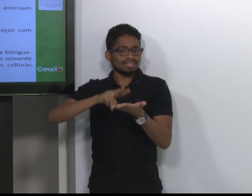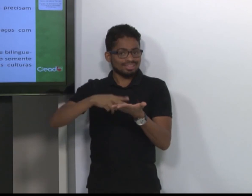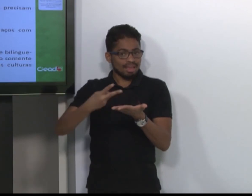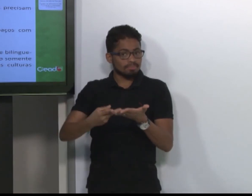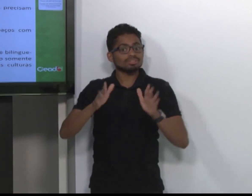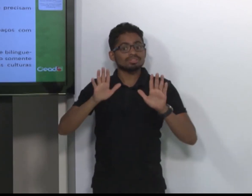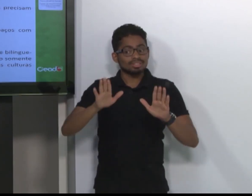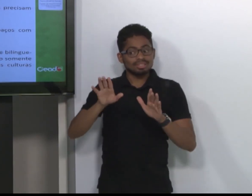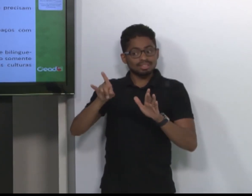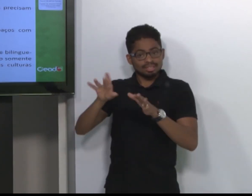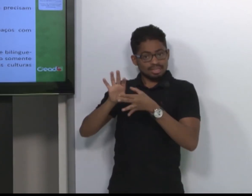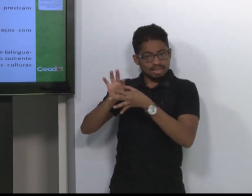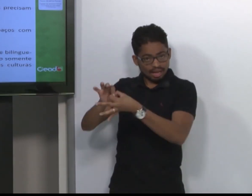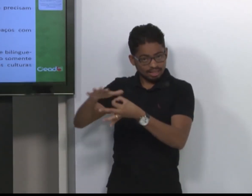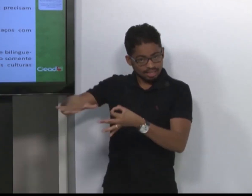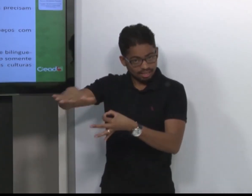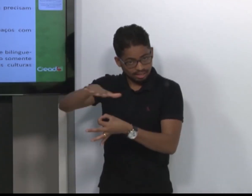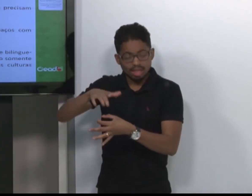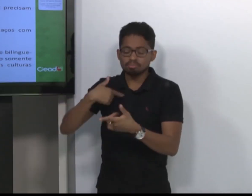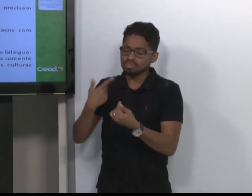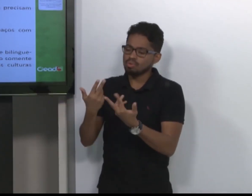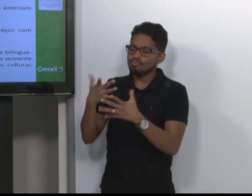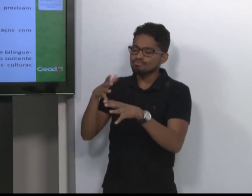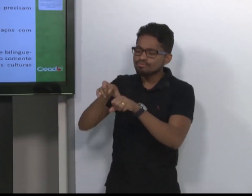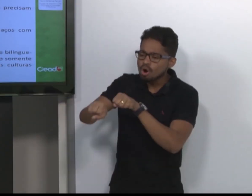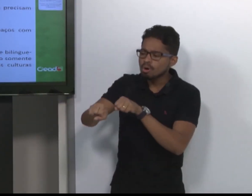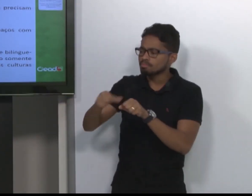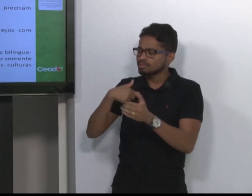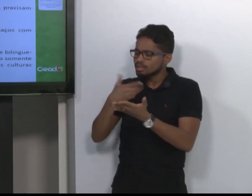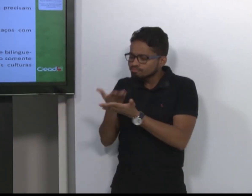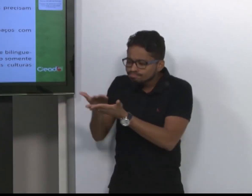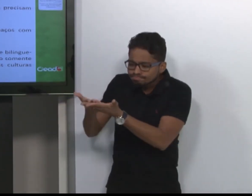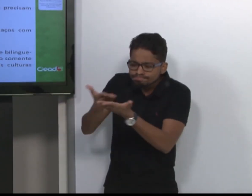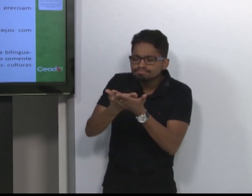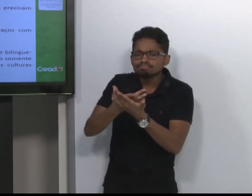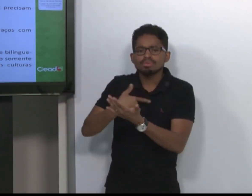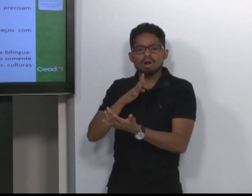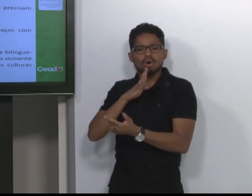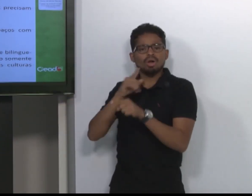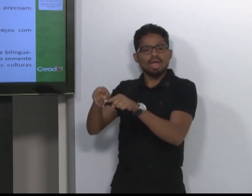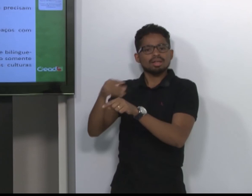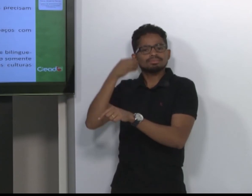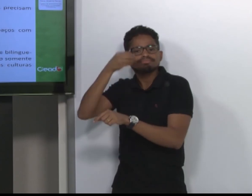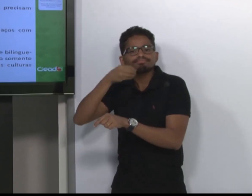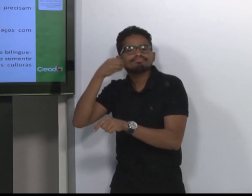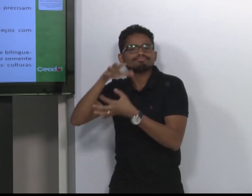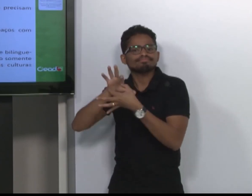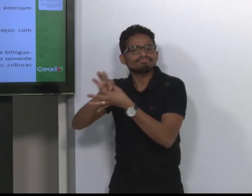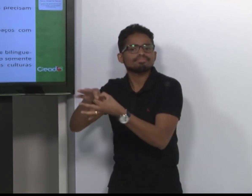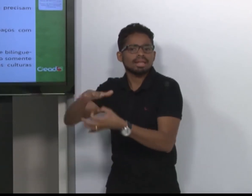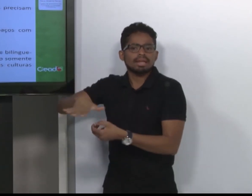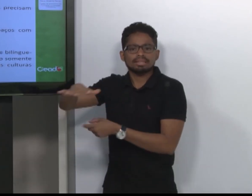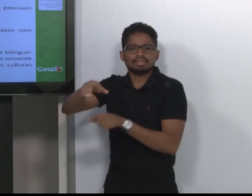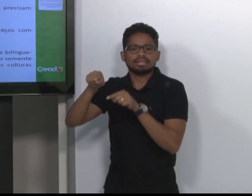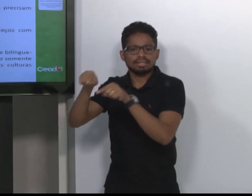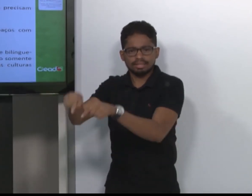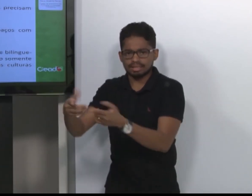ser o campo de atuação do tradutor-intérprete. Mas percebam, o tradutor formado